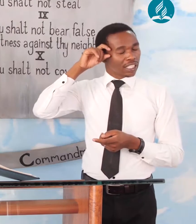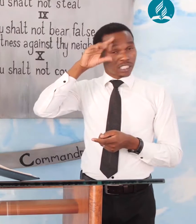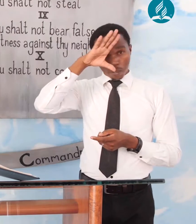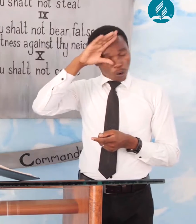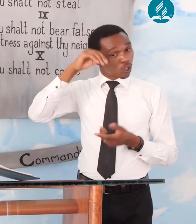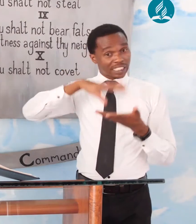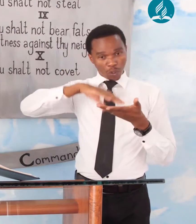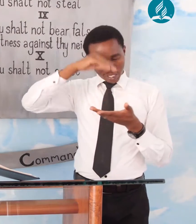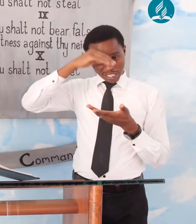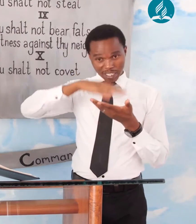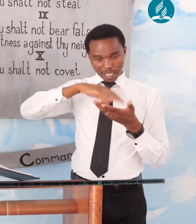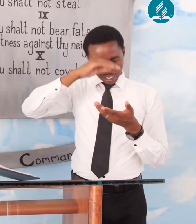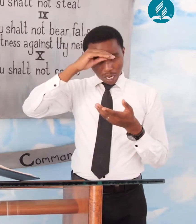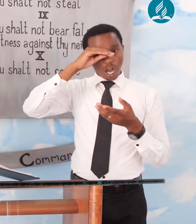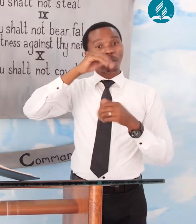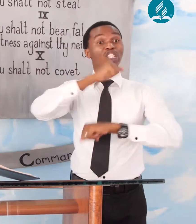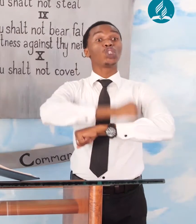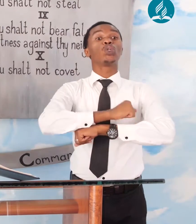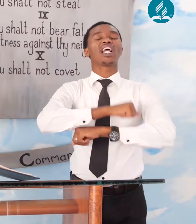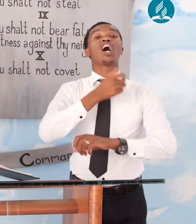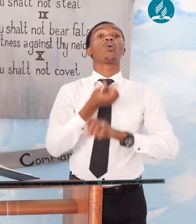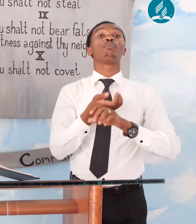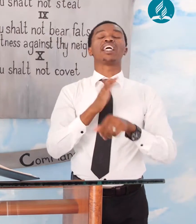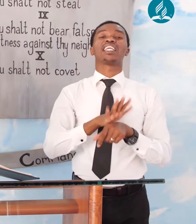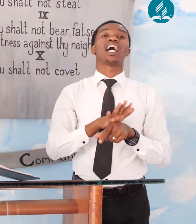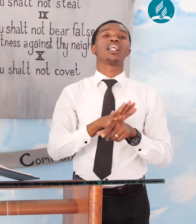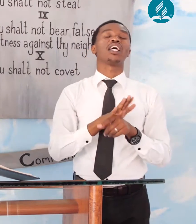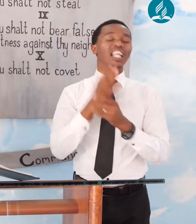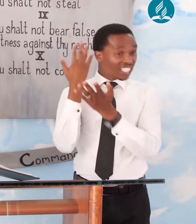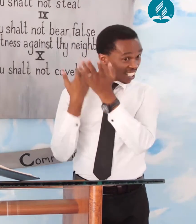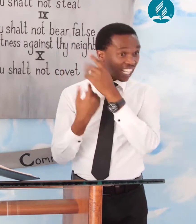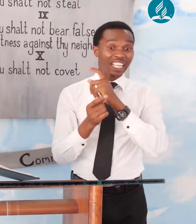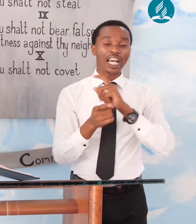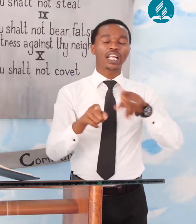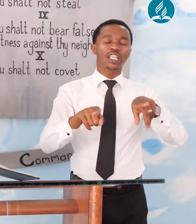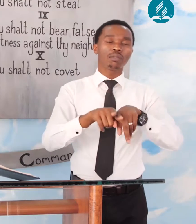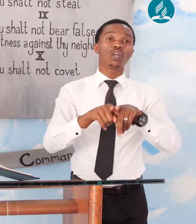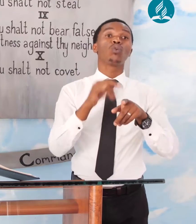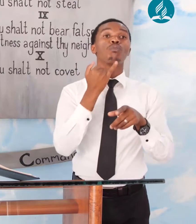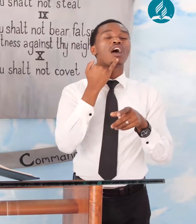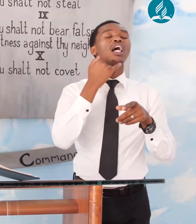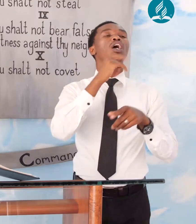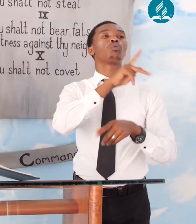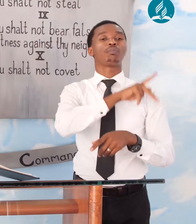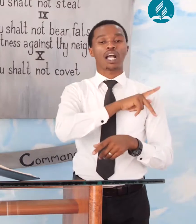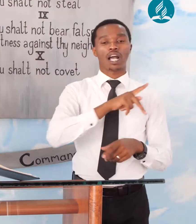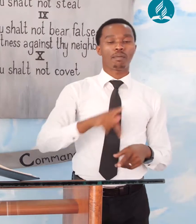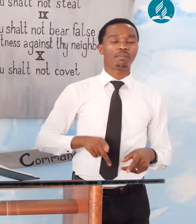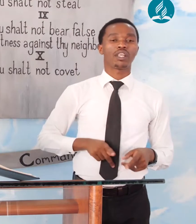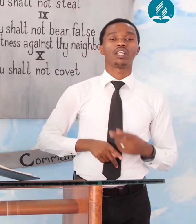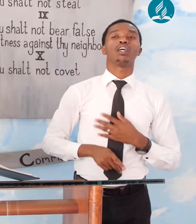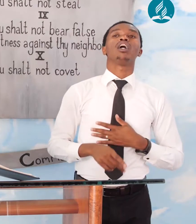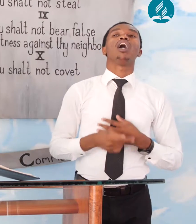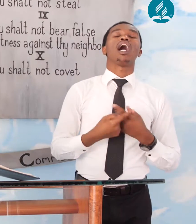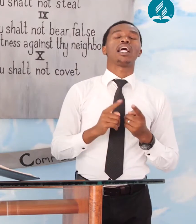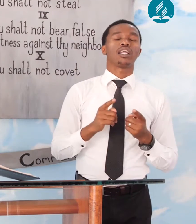none yabayeho ari n'umwana w'umwami yashoboraga kuba umwana w'umwami ni ukuvuga ngo